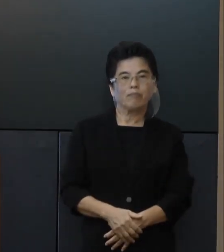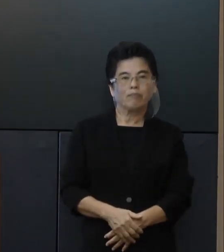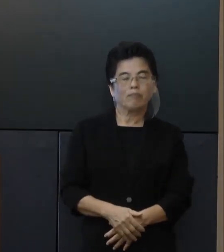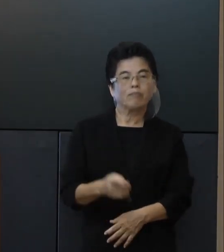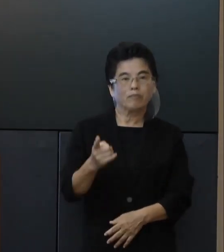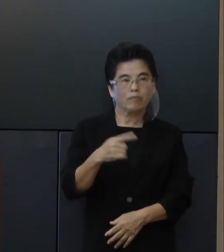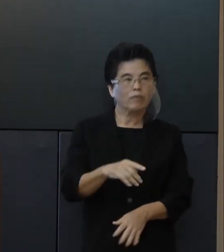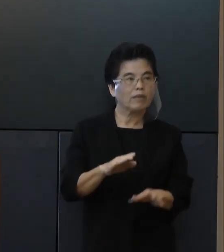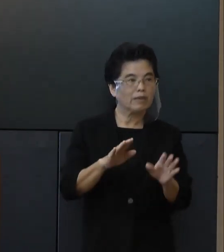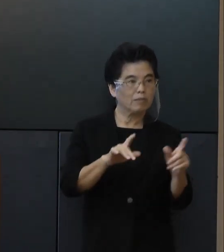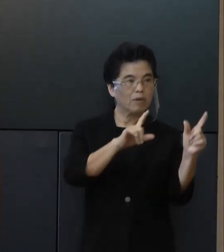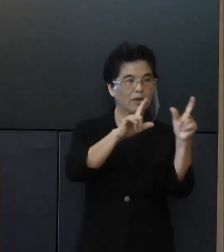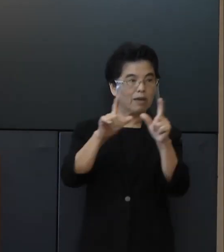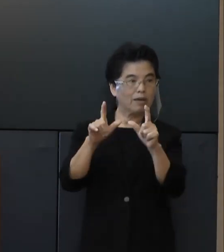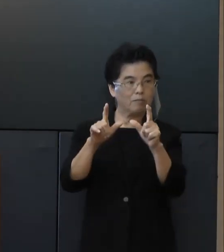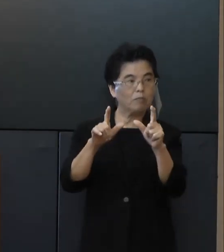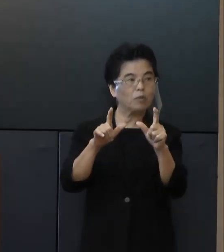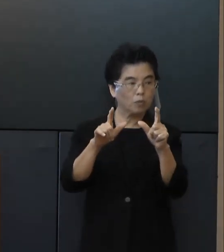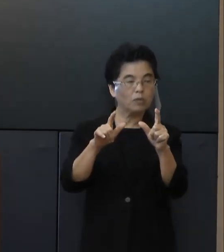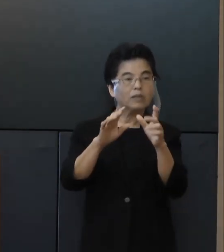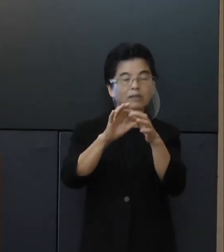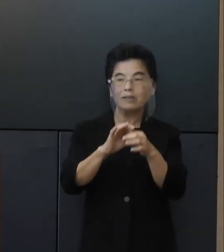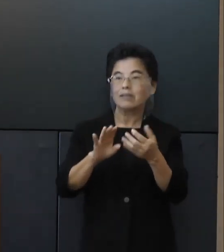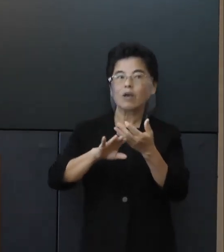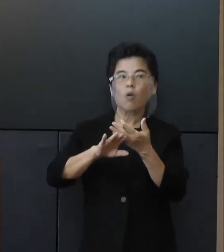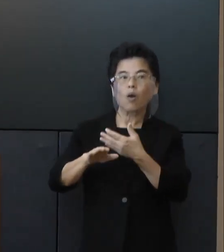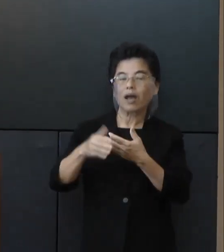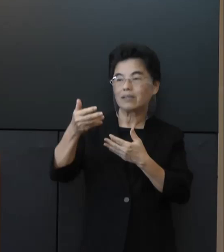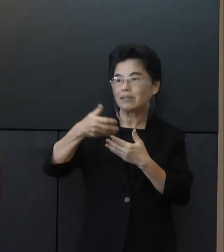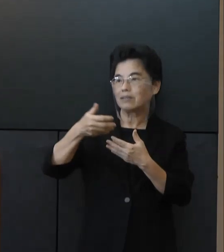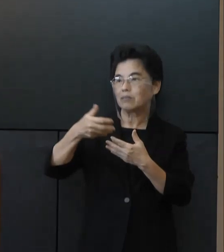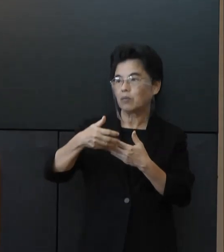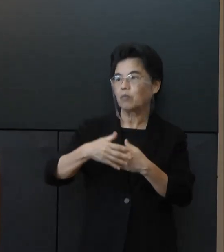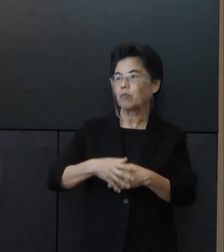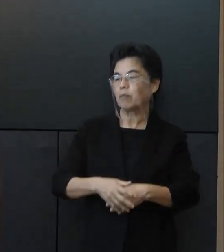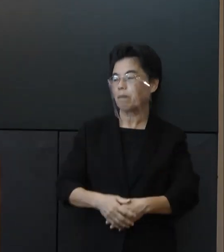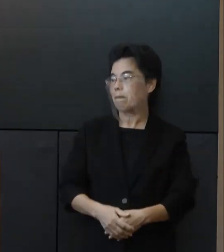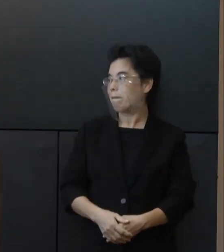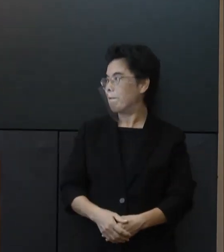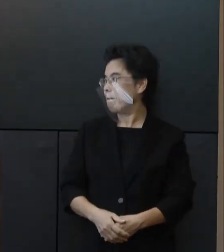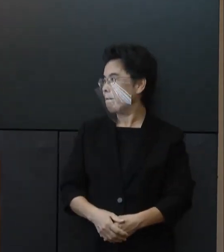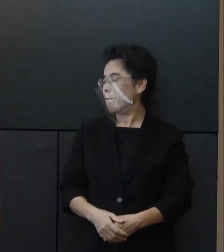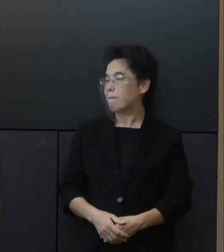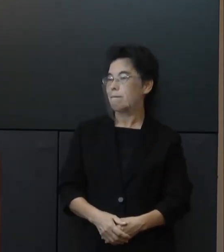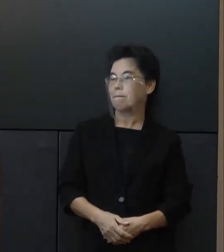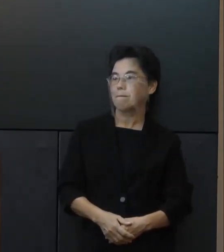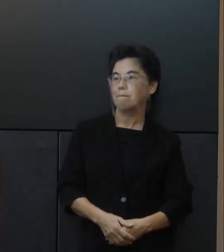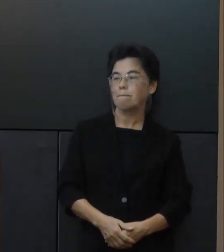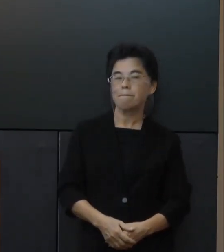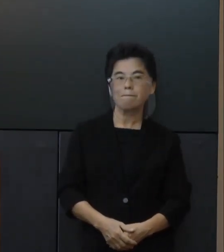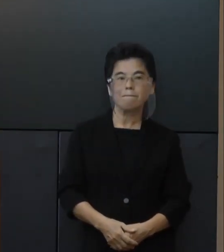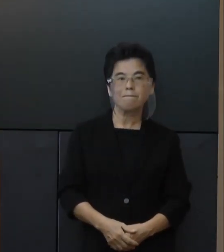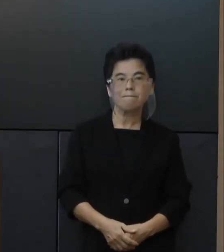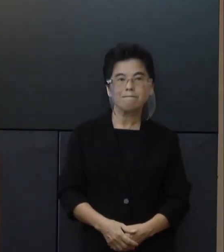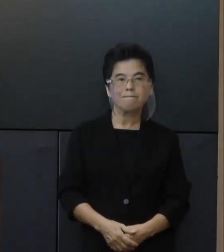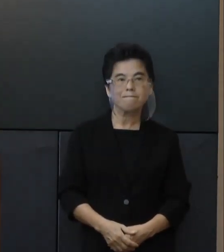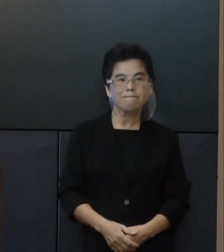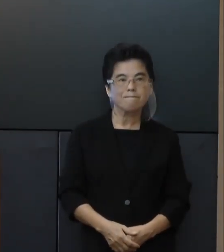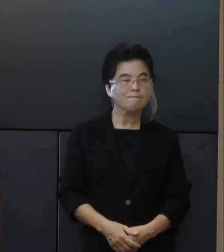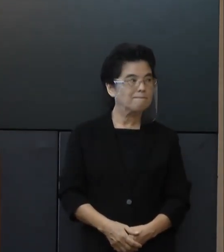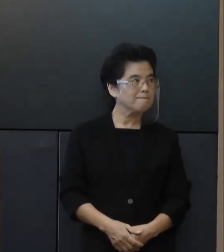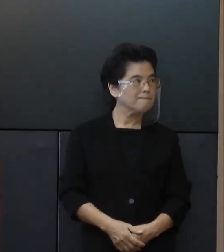では、ただいまの発表に関しまして、他にご質問ございますでしょうか。 情報保護条例はありますよね。 は